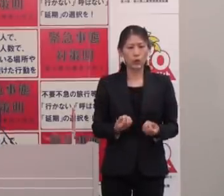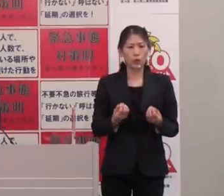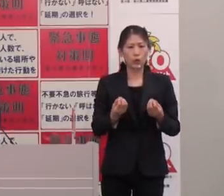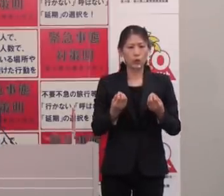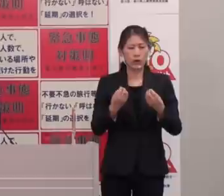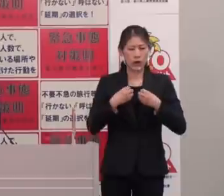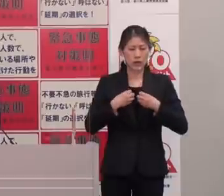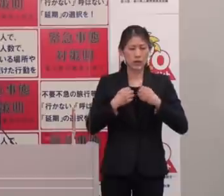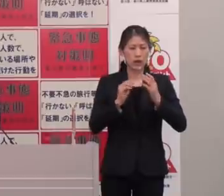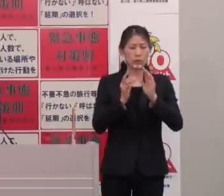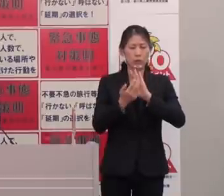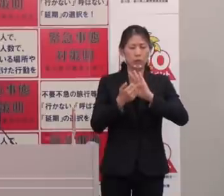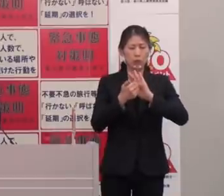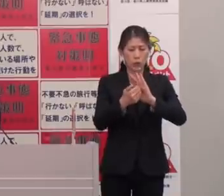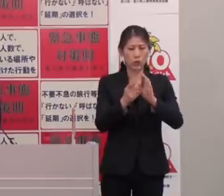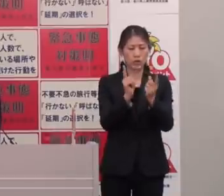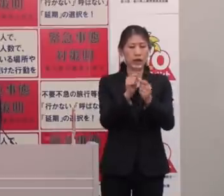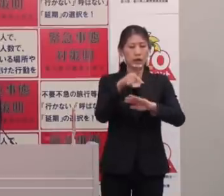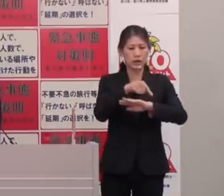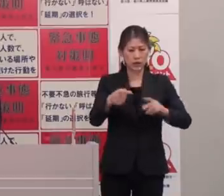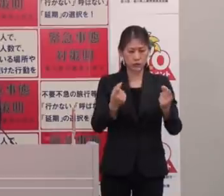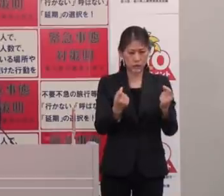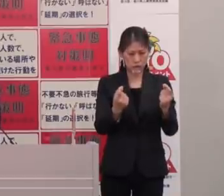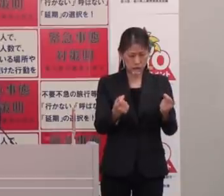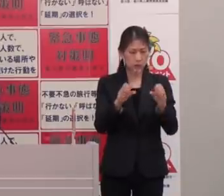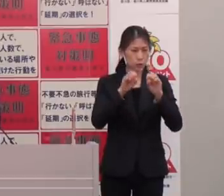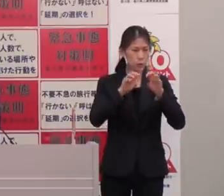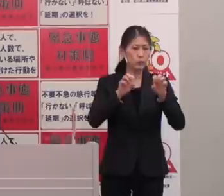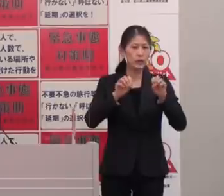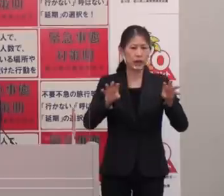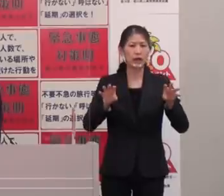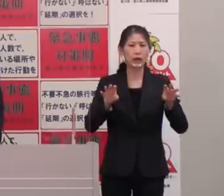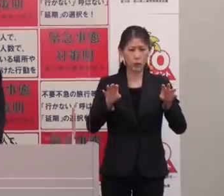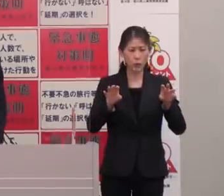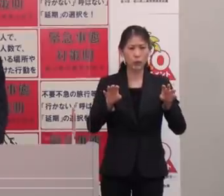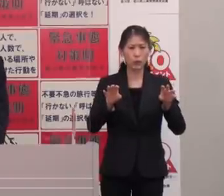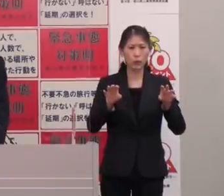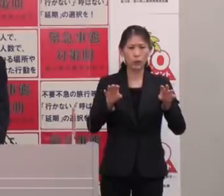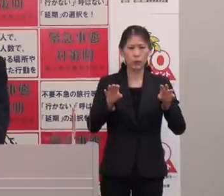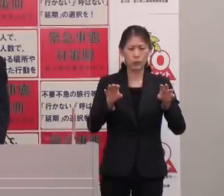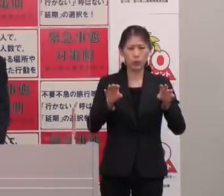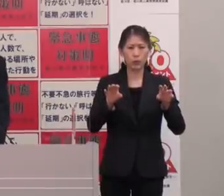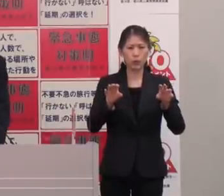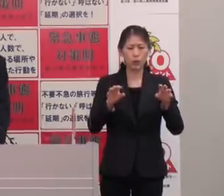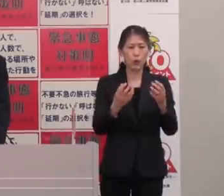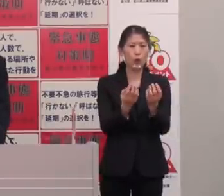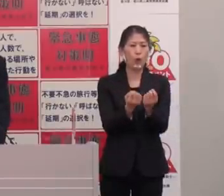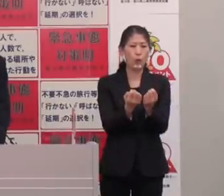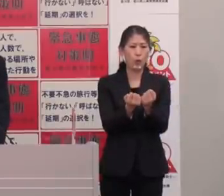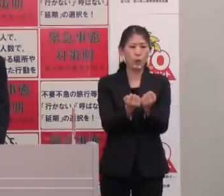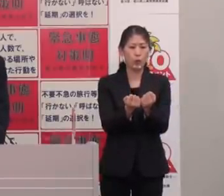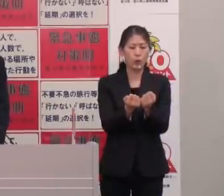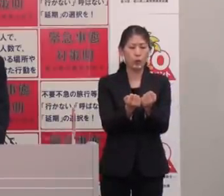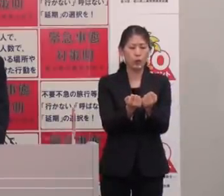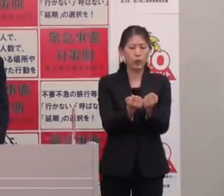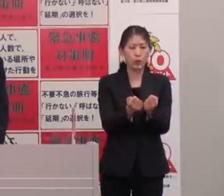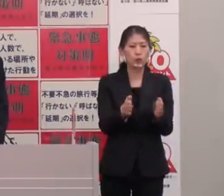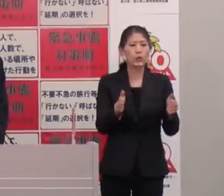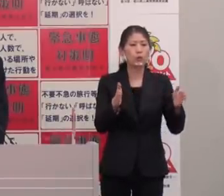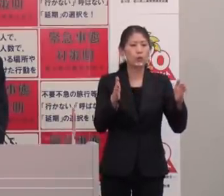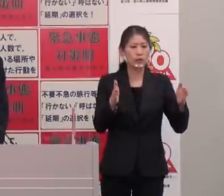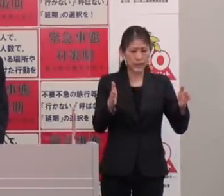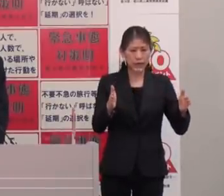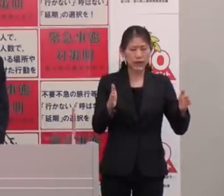飲食店への感染防止対策の徹底等の呼びかけにつきましては、お盆の期間中は県内観光地